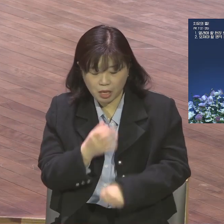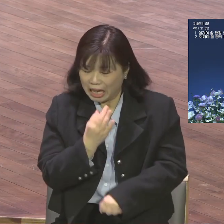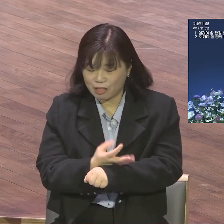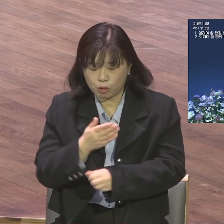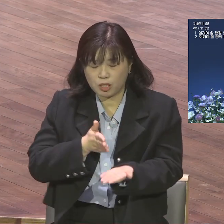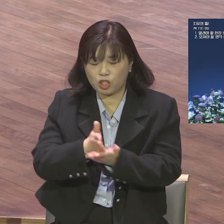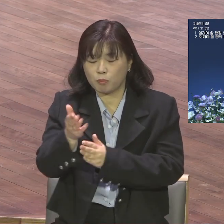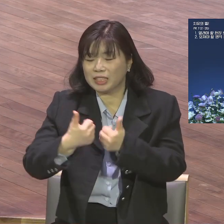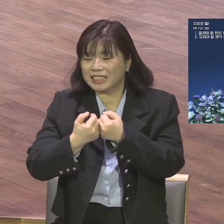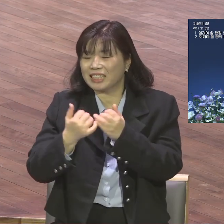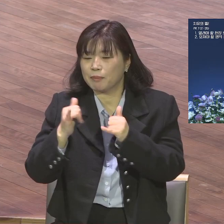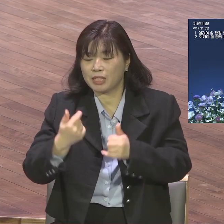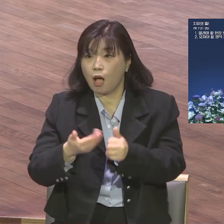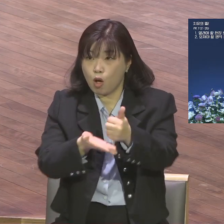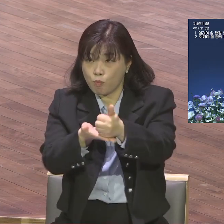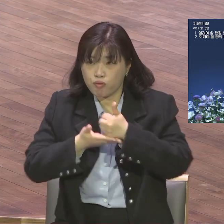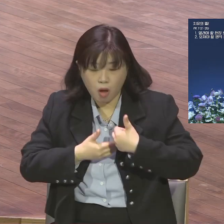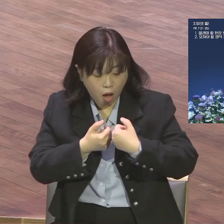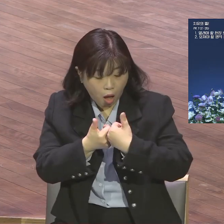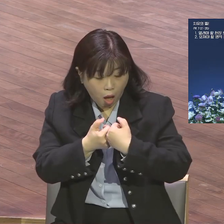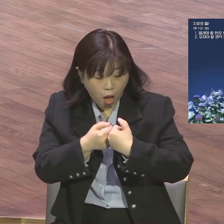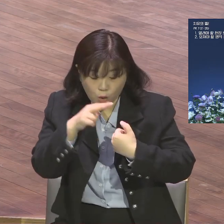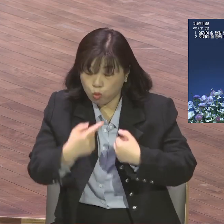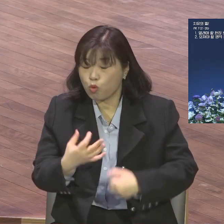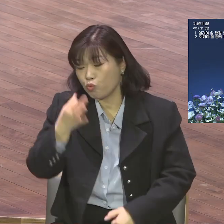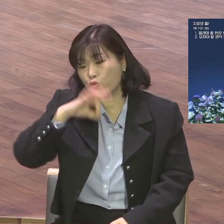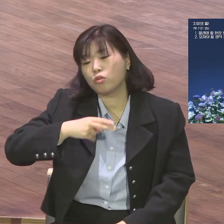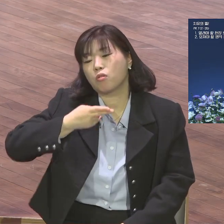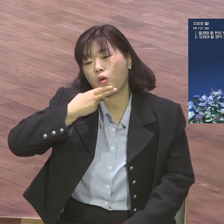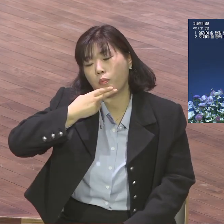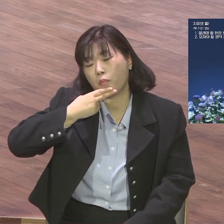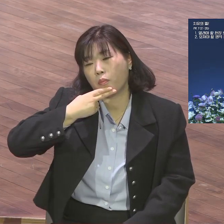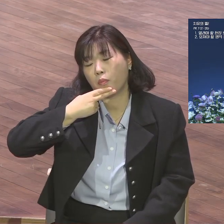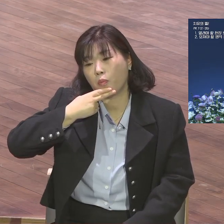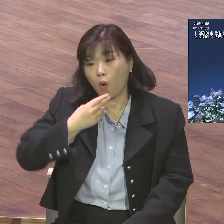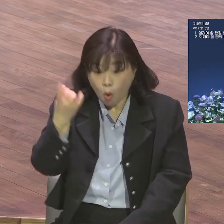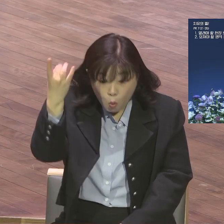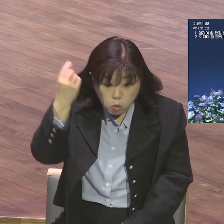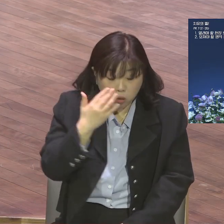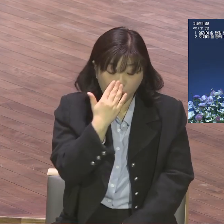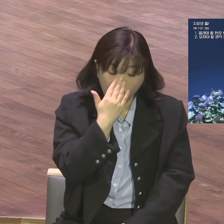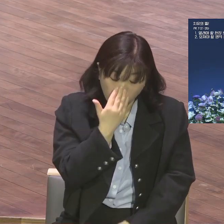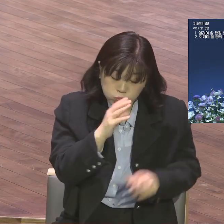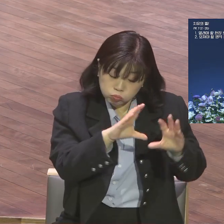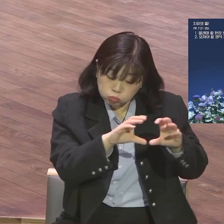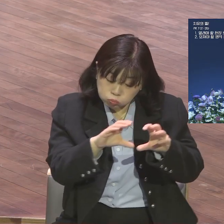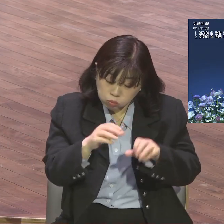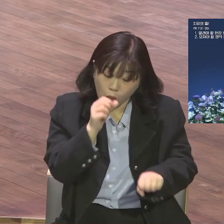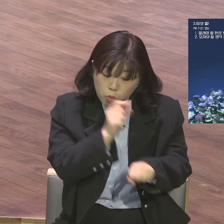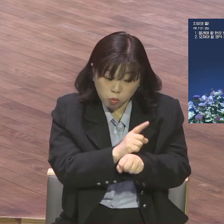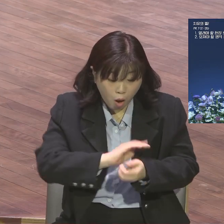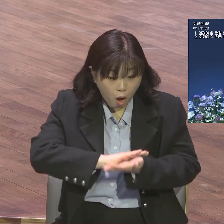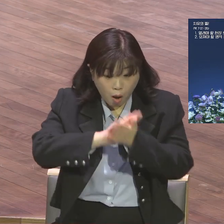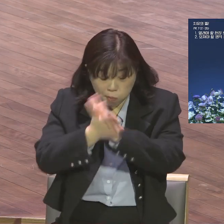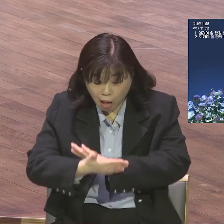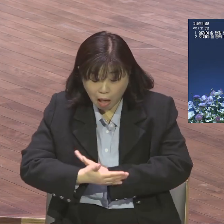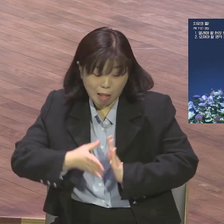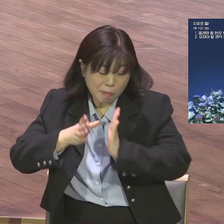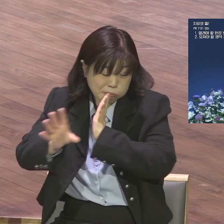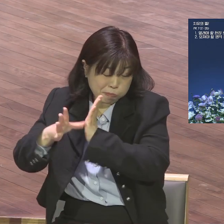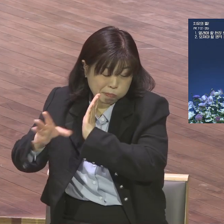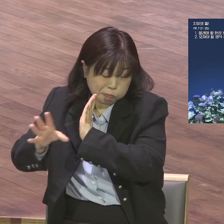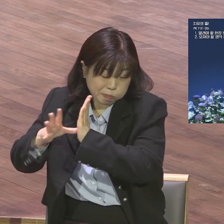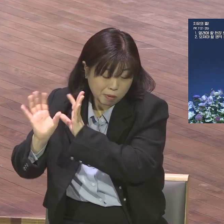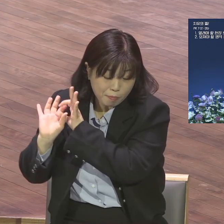그런데 한 동네에 살고 있던 한 아이가 평소 때 이 할아버지하고 말동무가